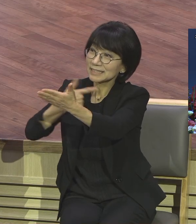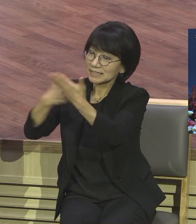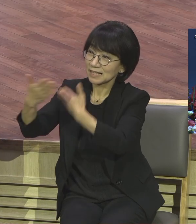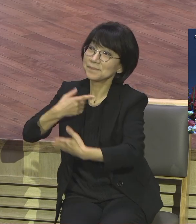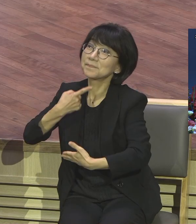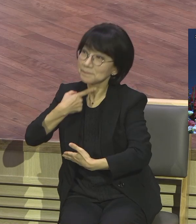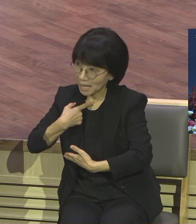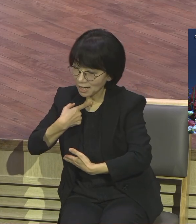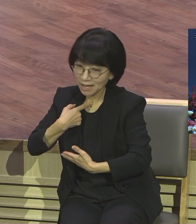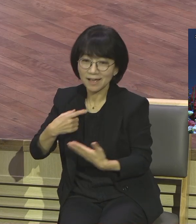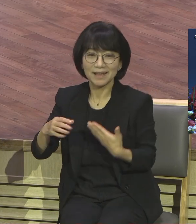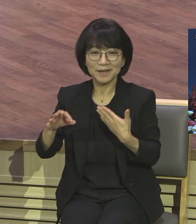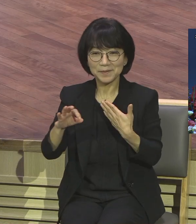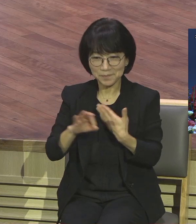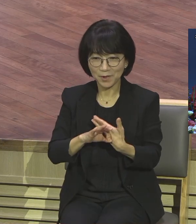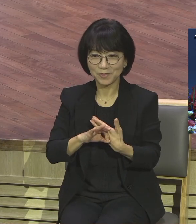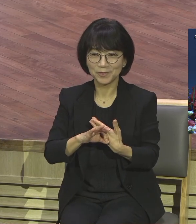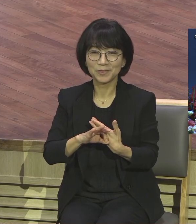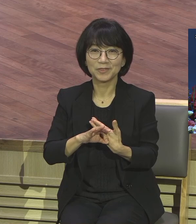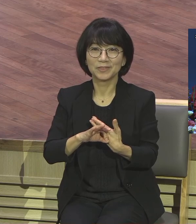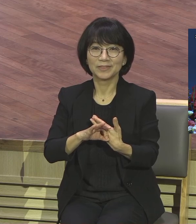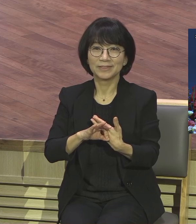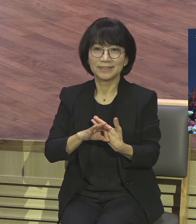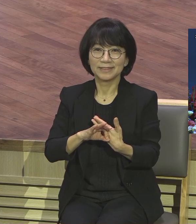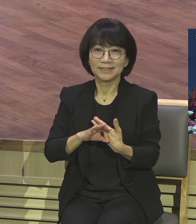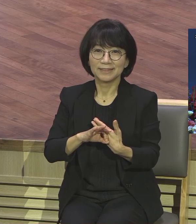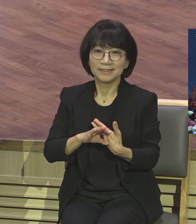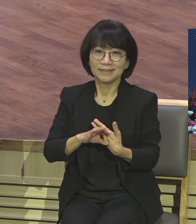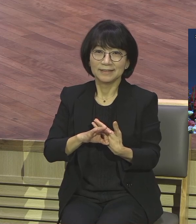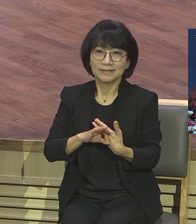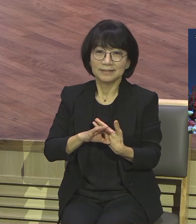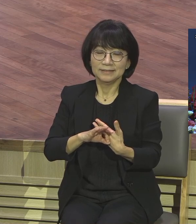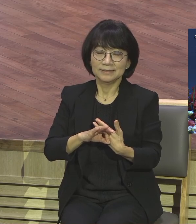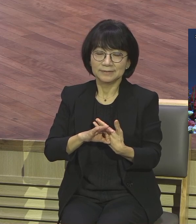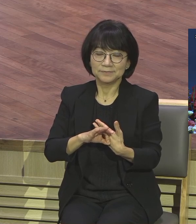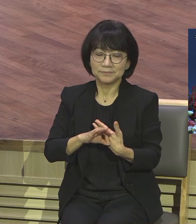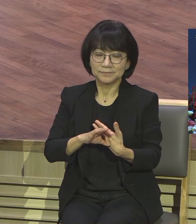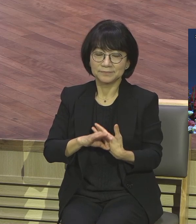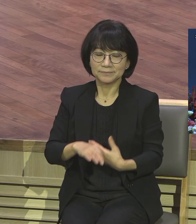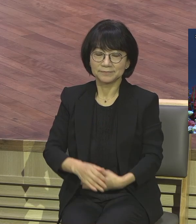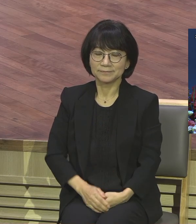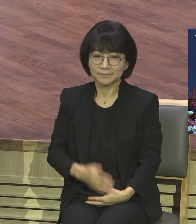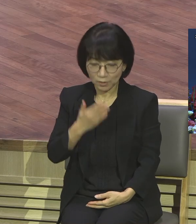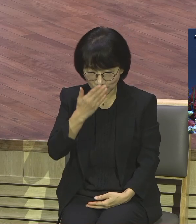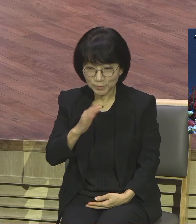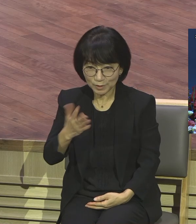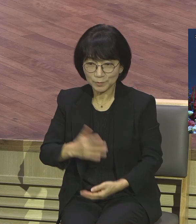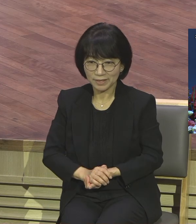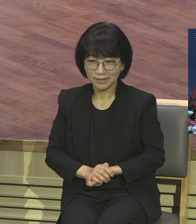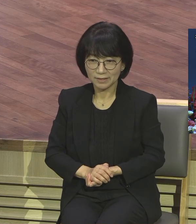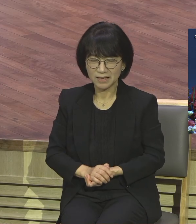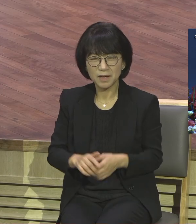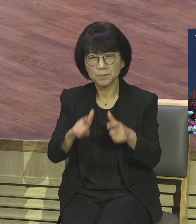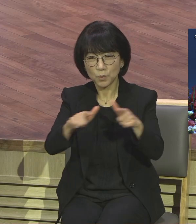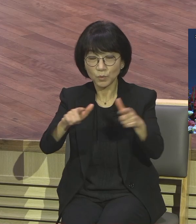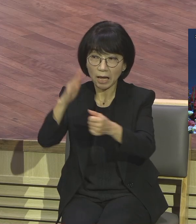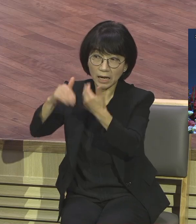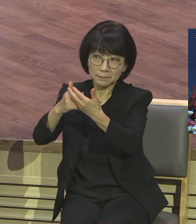얼마나 사람들이 작은지 몰라. 생각이 올챙이야 올챙이. 눈앞에 보이는 그것밖에